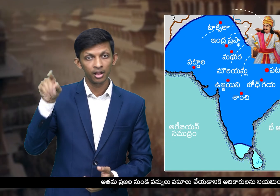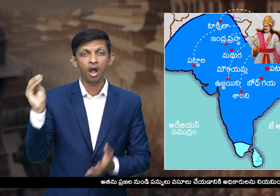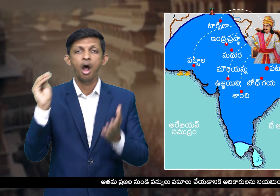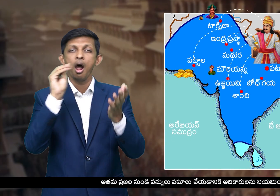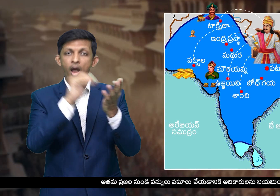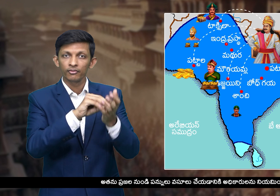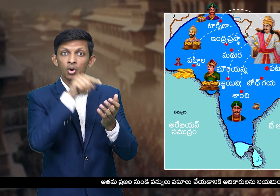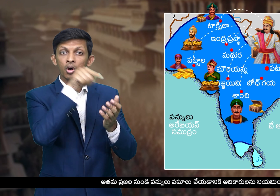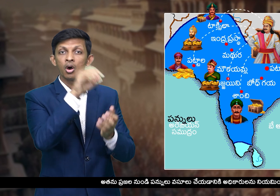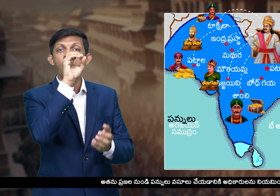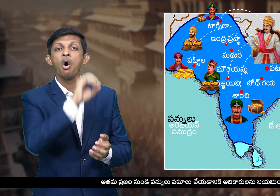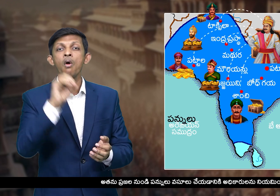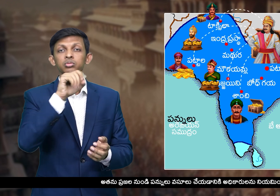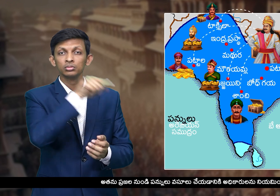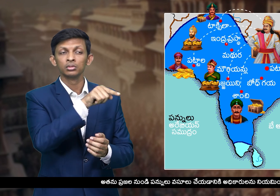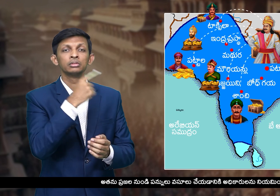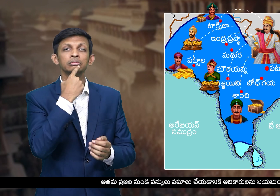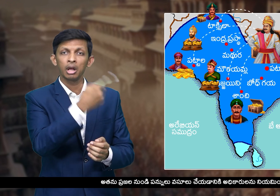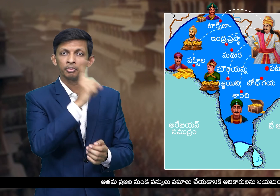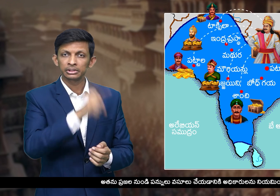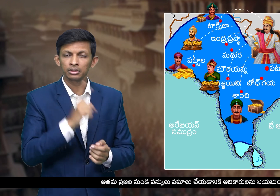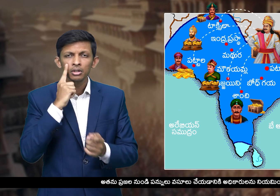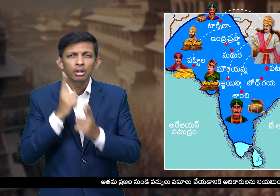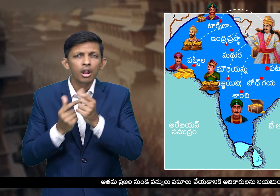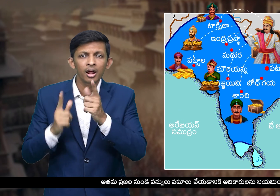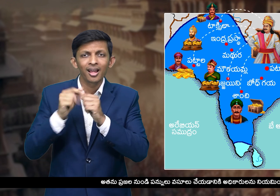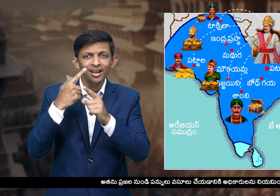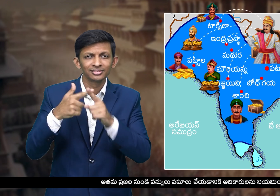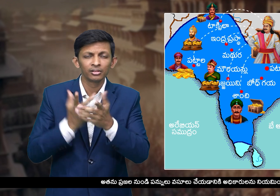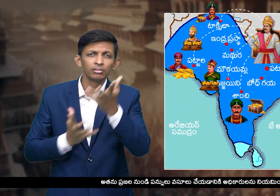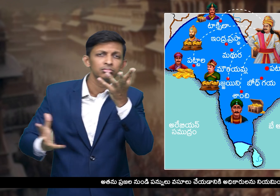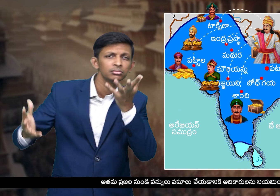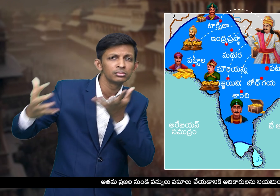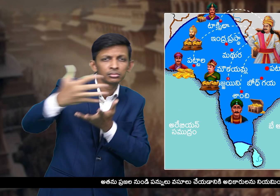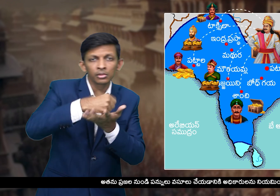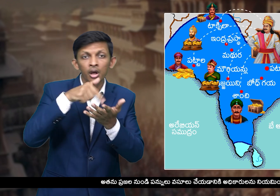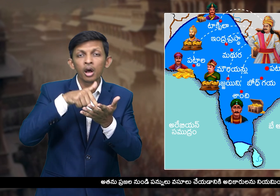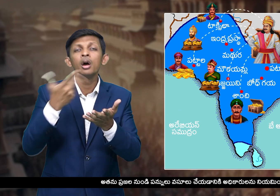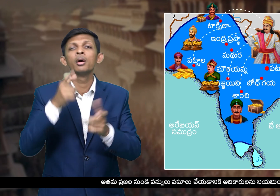అతను ప్రజల నుండి పన్ను వసూలు చేయడానికి అధికారులను నియమించాడు